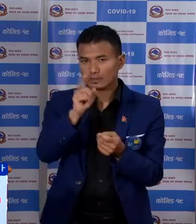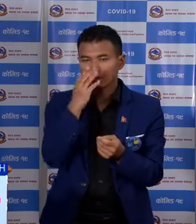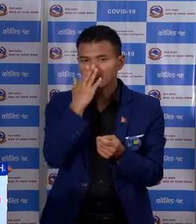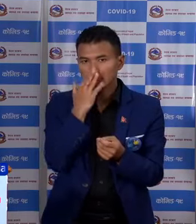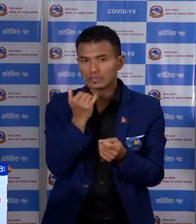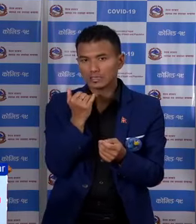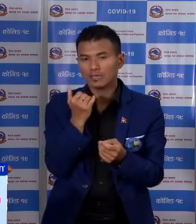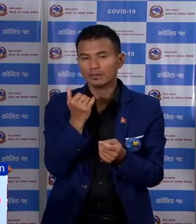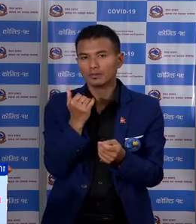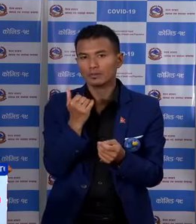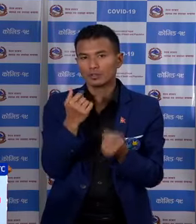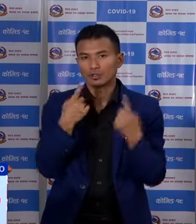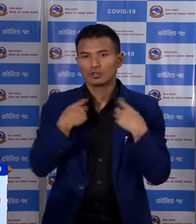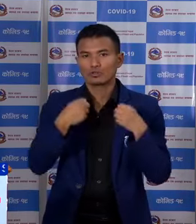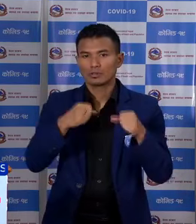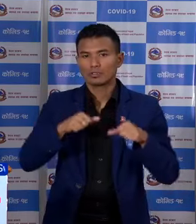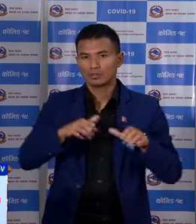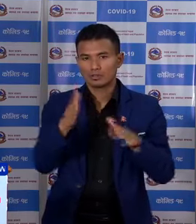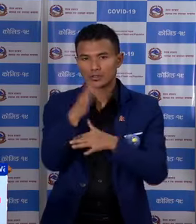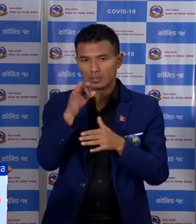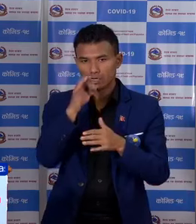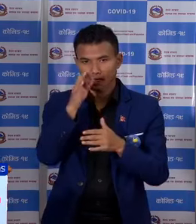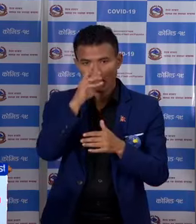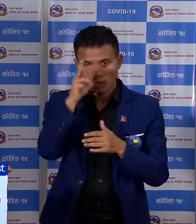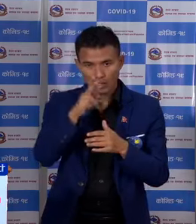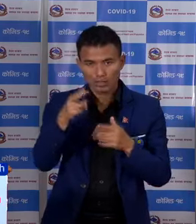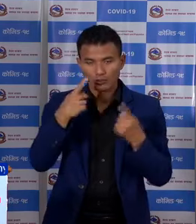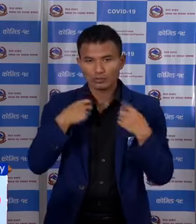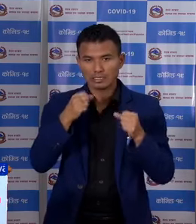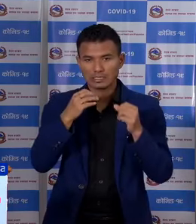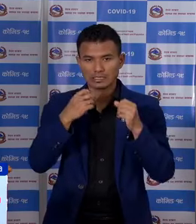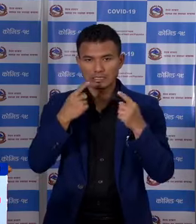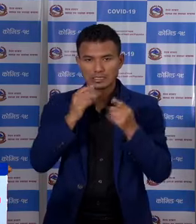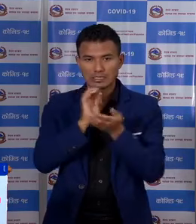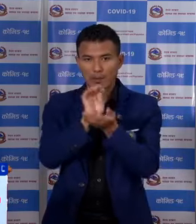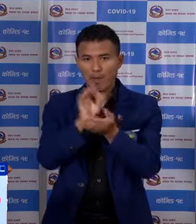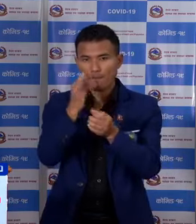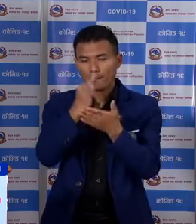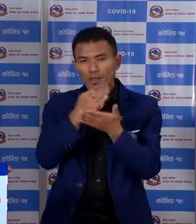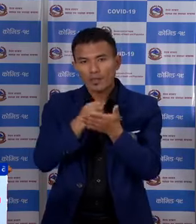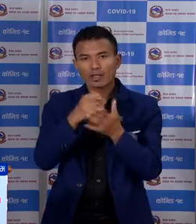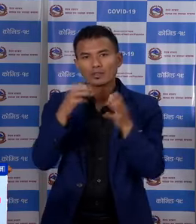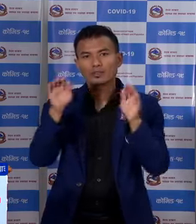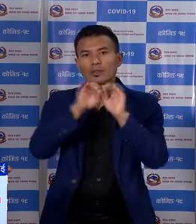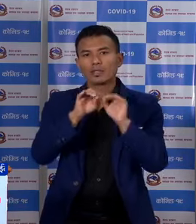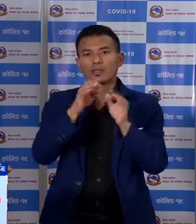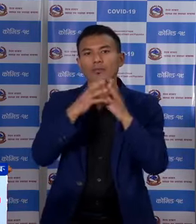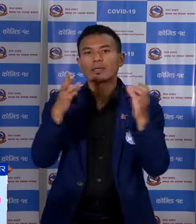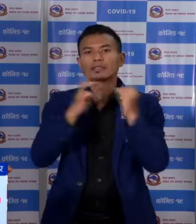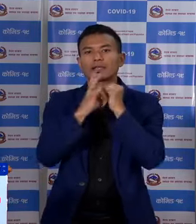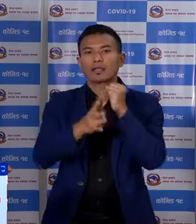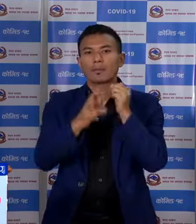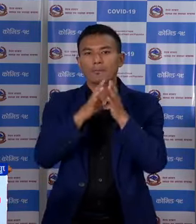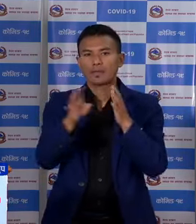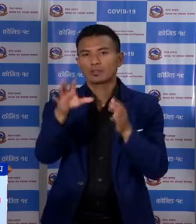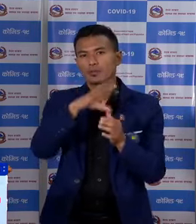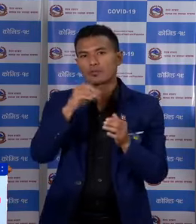ले स्वास्ते तथा जन संख्या मंत्रा आलाए, स्वास्ते शिव अभिभाग र संभन्धित मां साखा हरू बात, यो